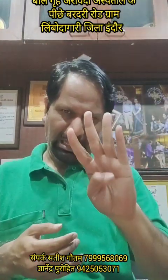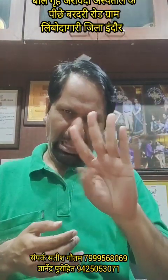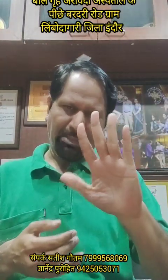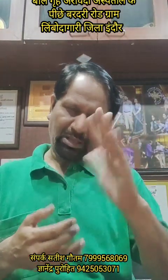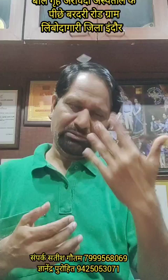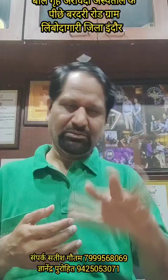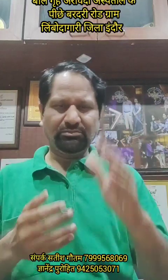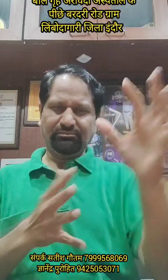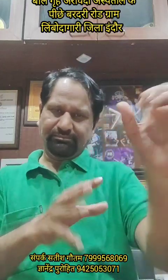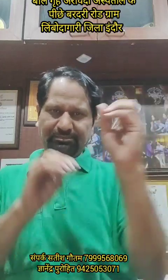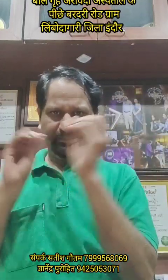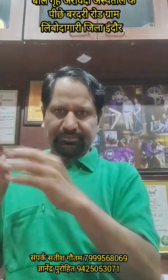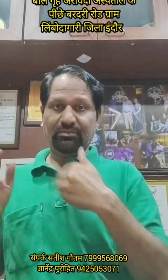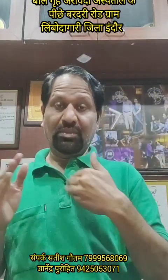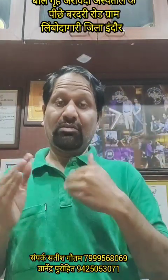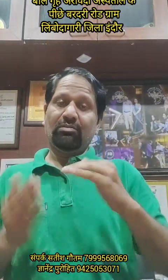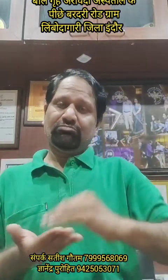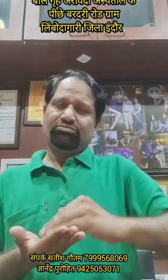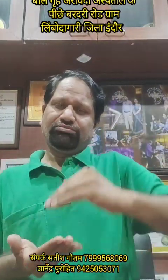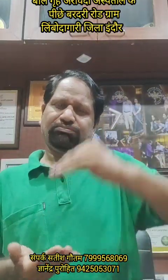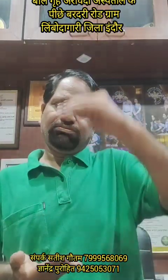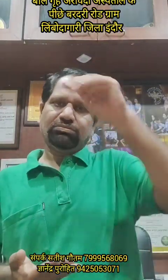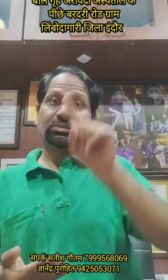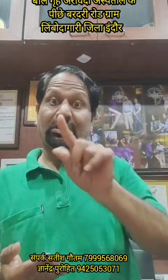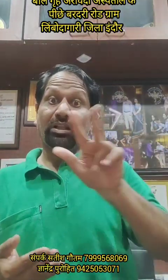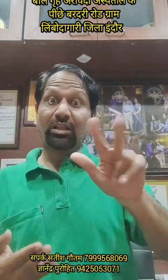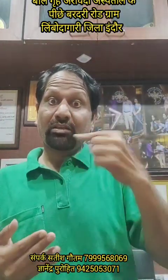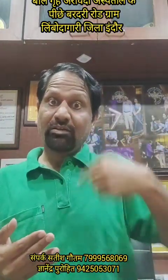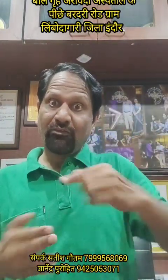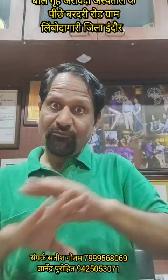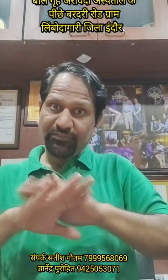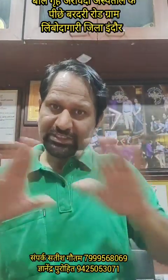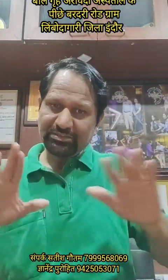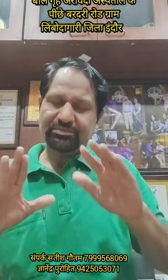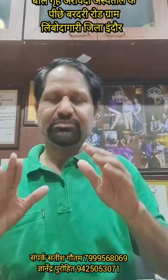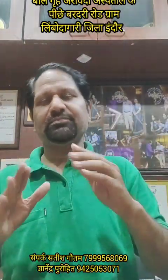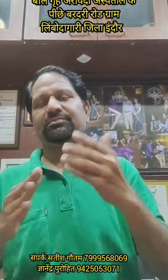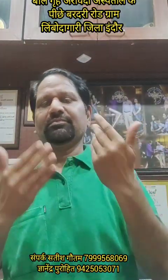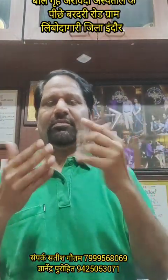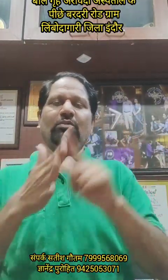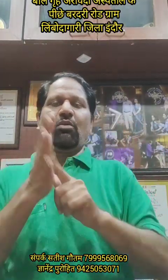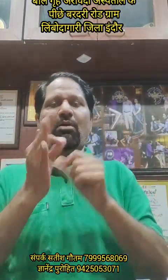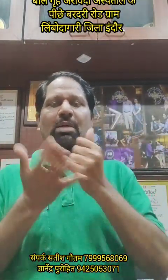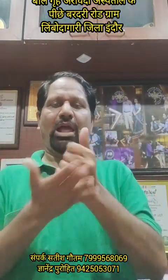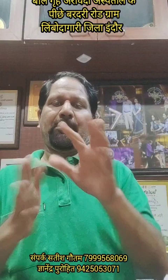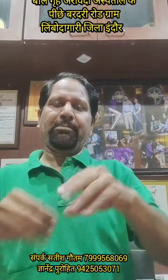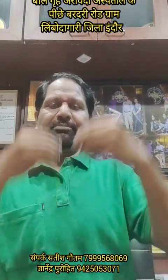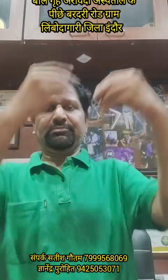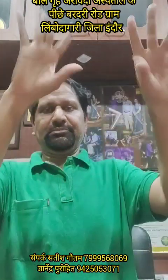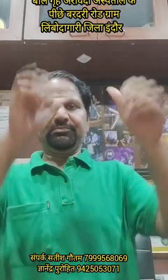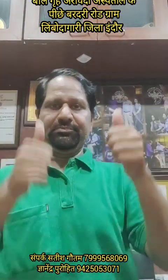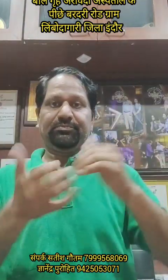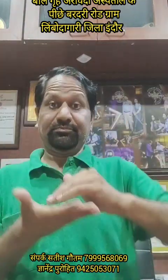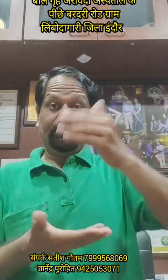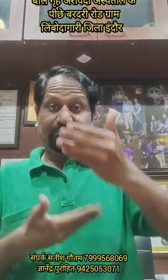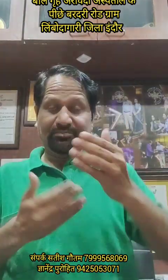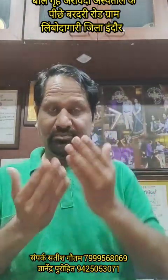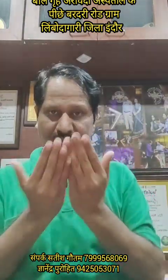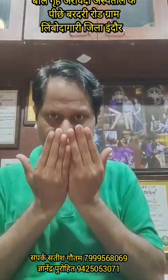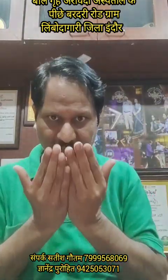हैं। वो कम आयु का मतलब बालक होना चाहिए और ये बात है कि भाई 18 वर्ष तक हमारे सेंटर